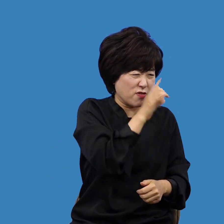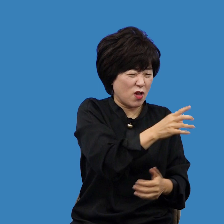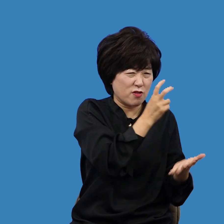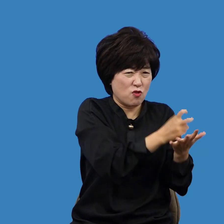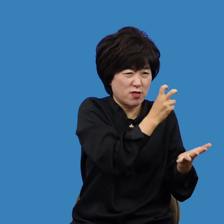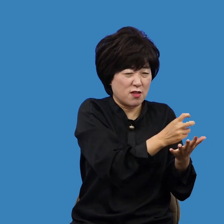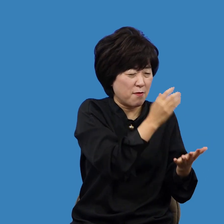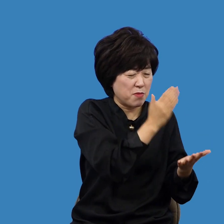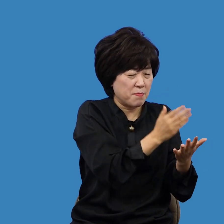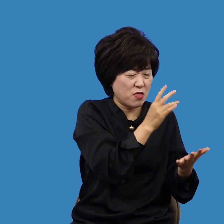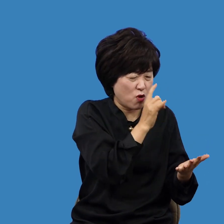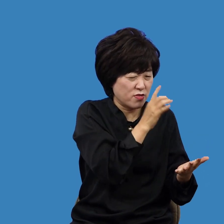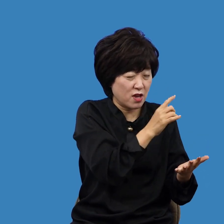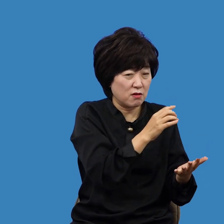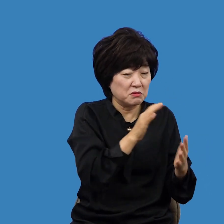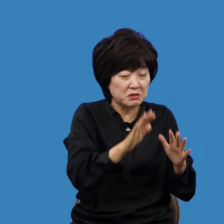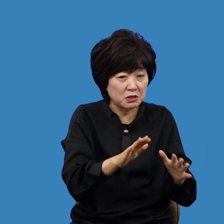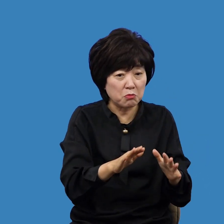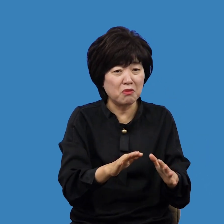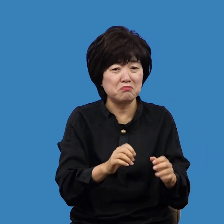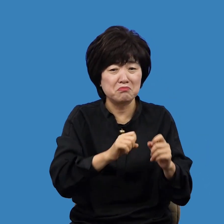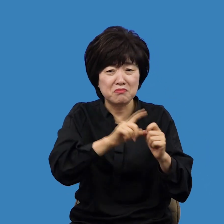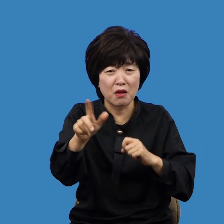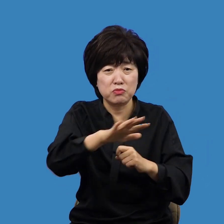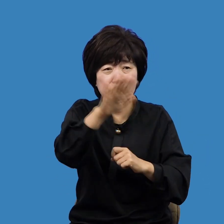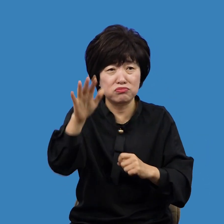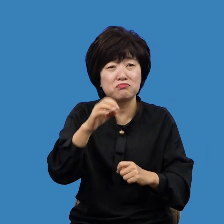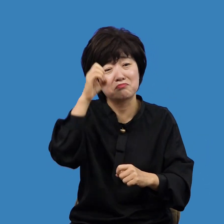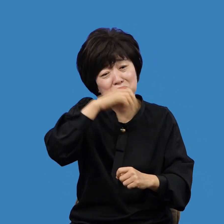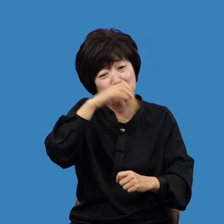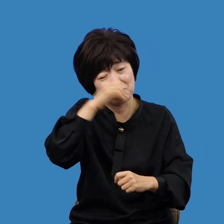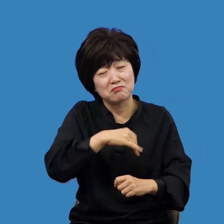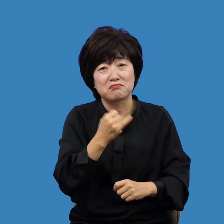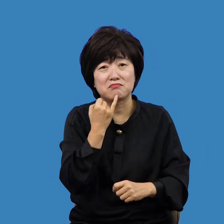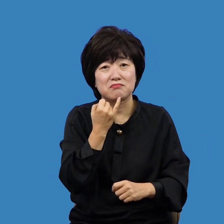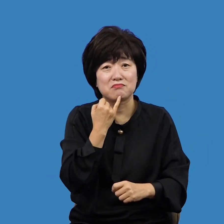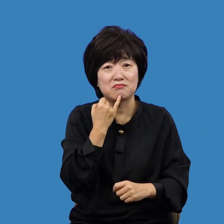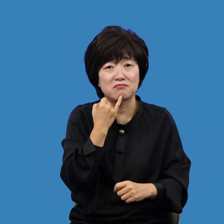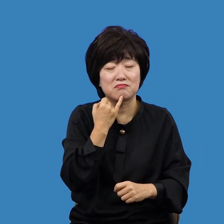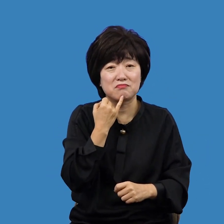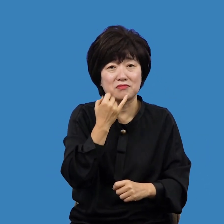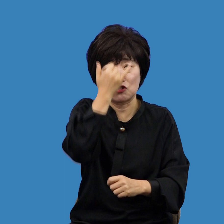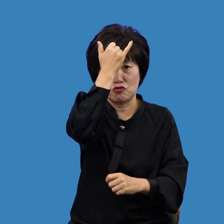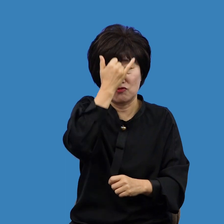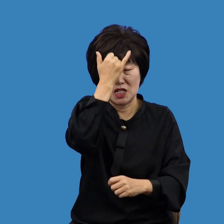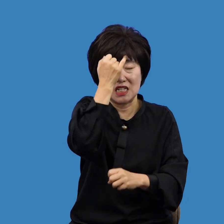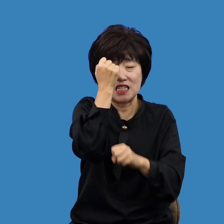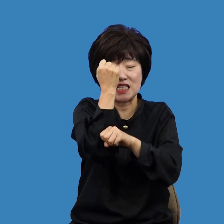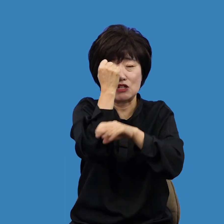모든 사람이 그랬거든. 근데 지금은 거의 거기에 대한 개념들이 없어. 바뀐 거지 윤리의 기준이.